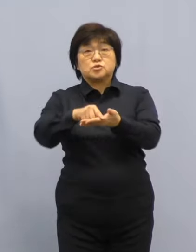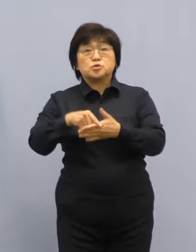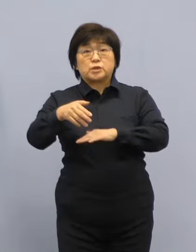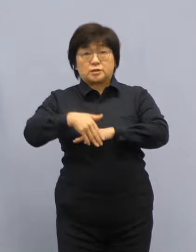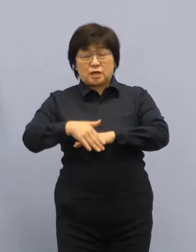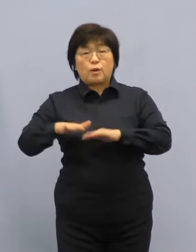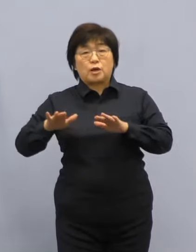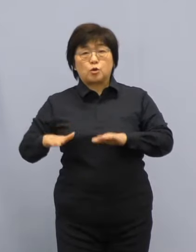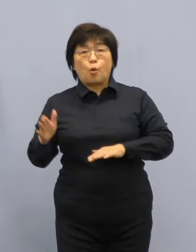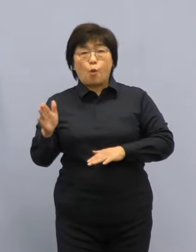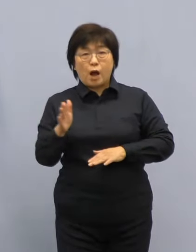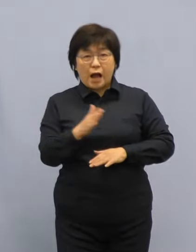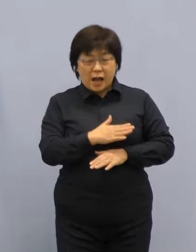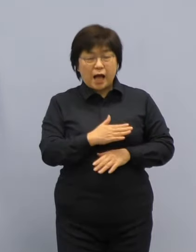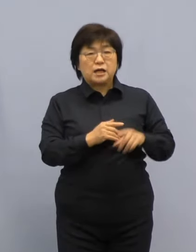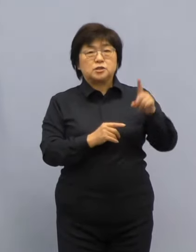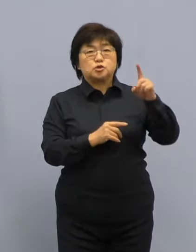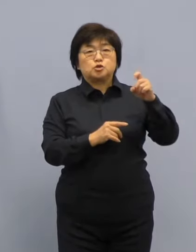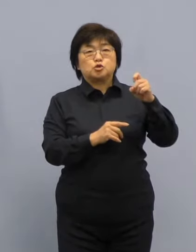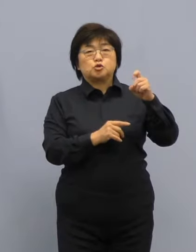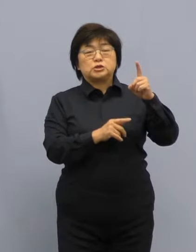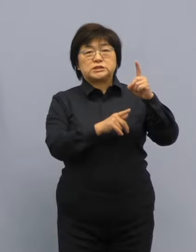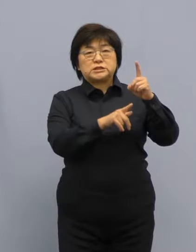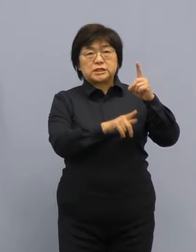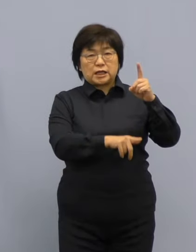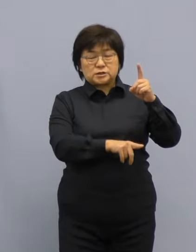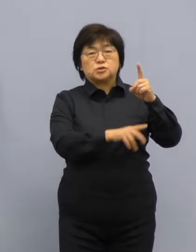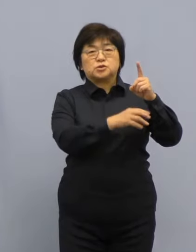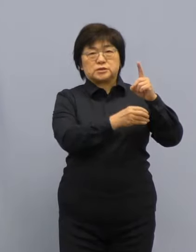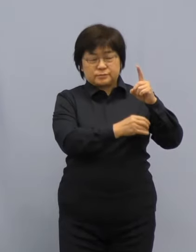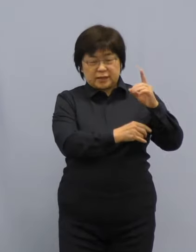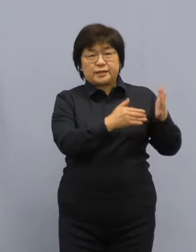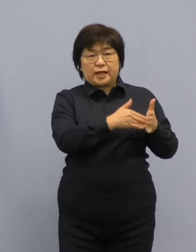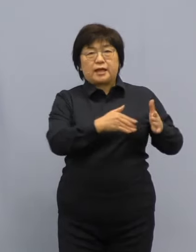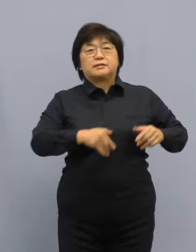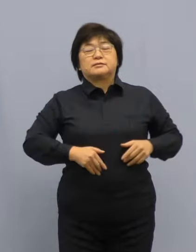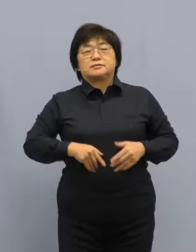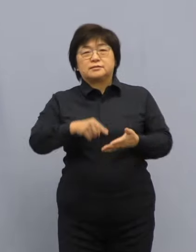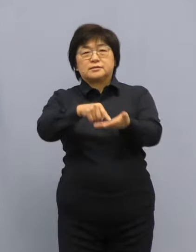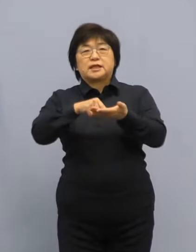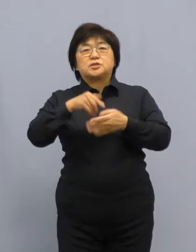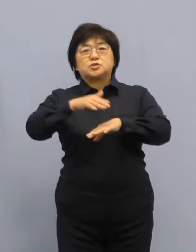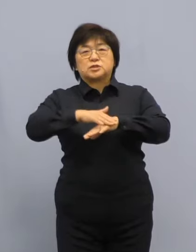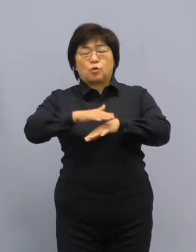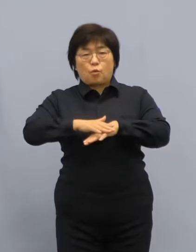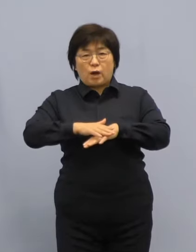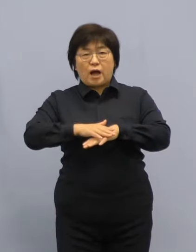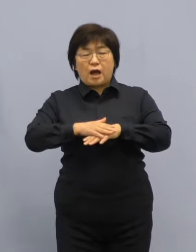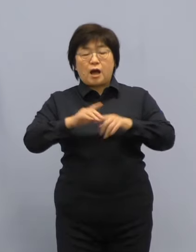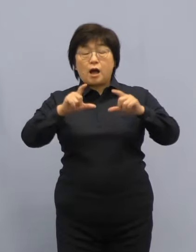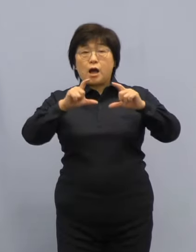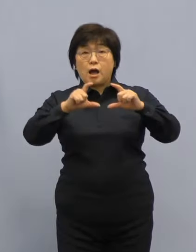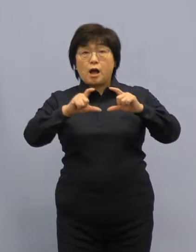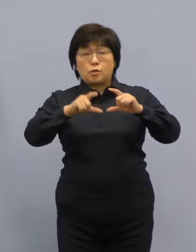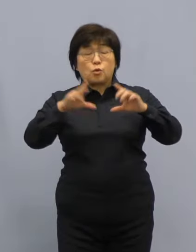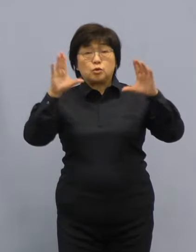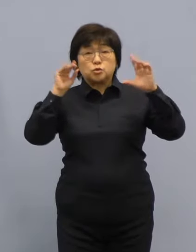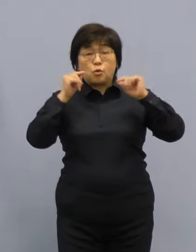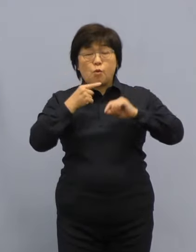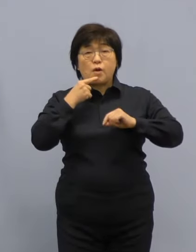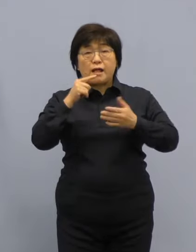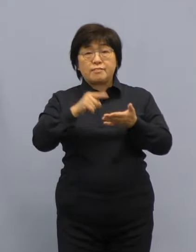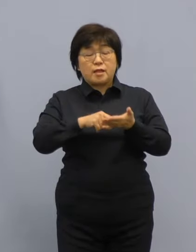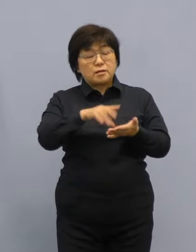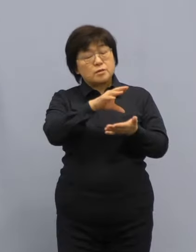日から12月28日までとなってございます。申請手続きはですね、カード情報を読み取ることが